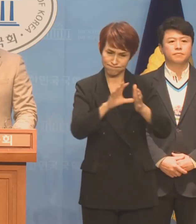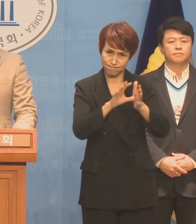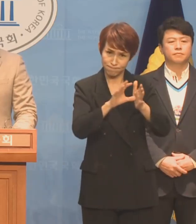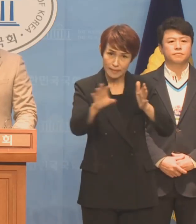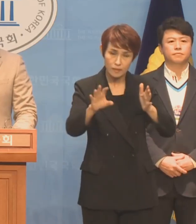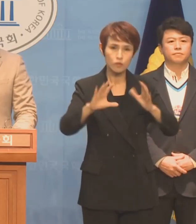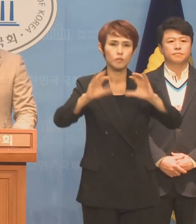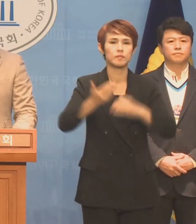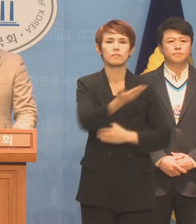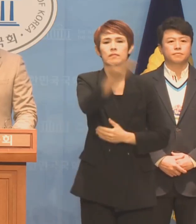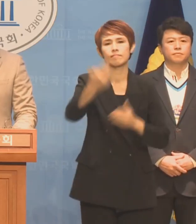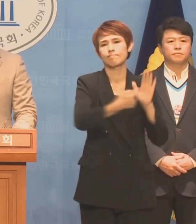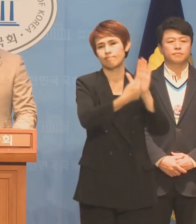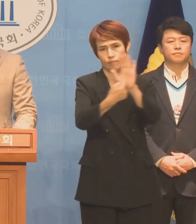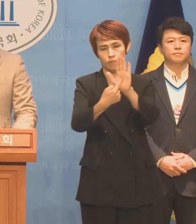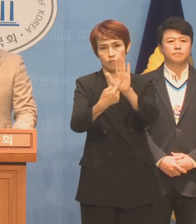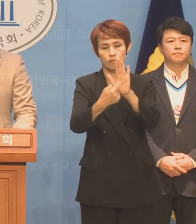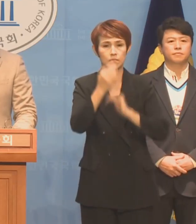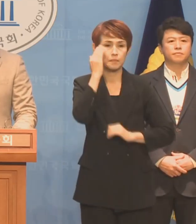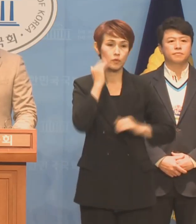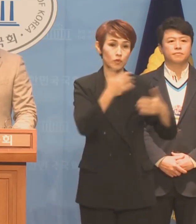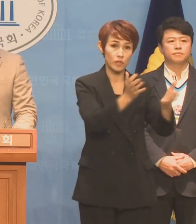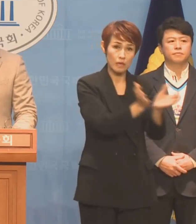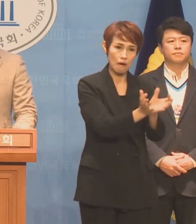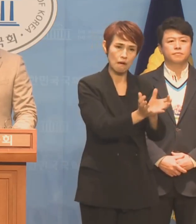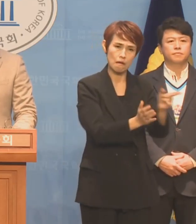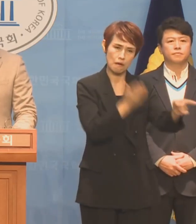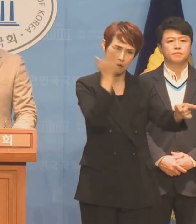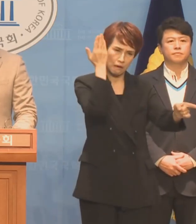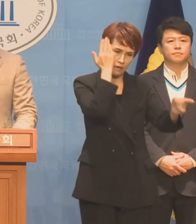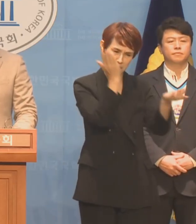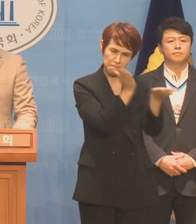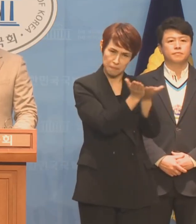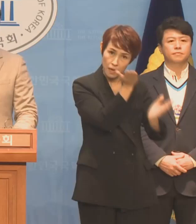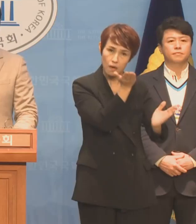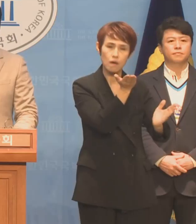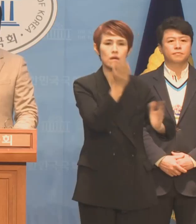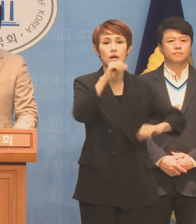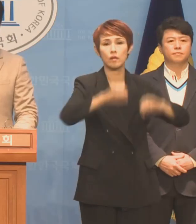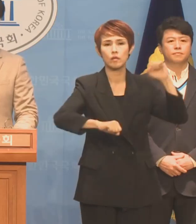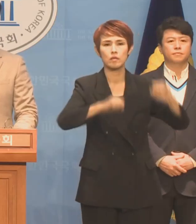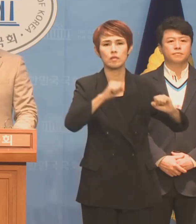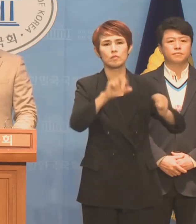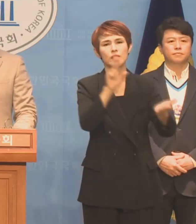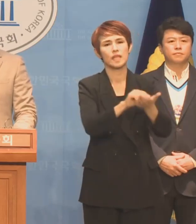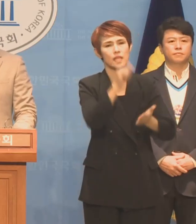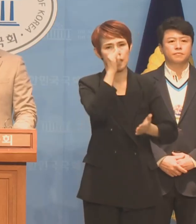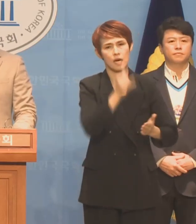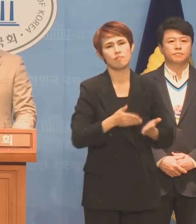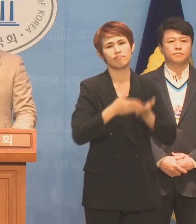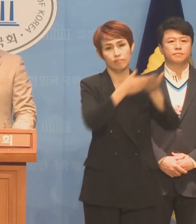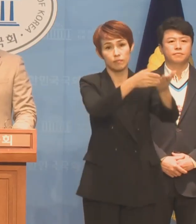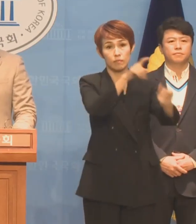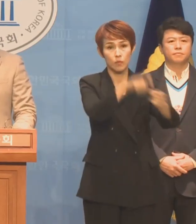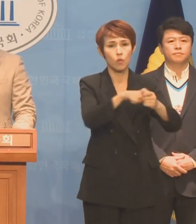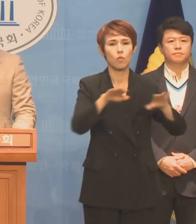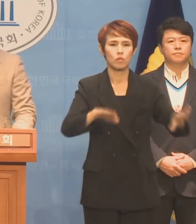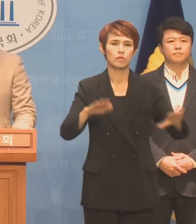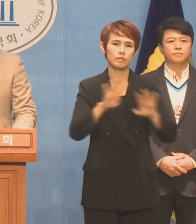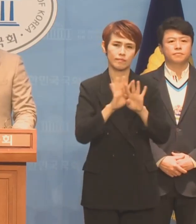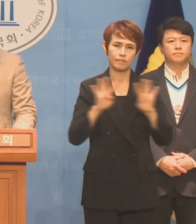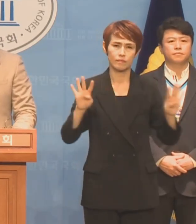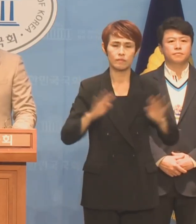국민들에게 알리고 더불어민주당의 상식적이지 않은 행위를 규탄하기 위해 오늘 이 자리에 섰습니다.